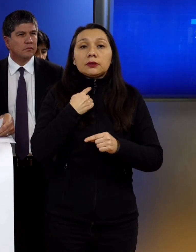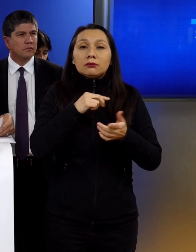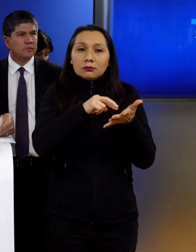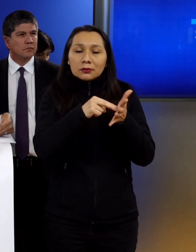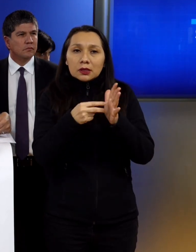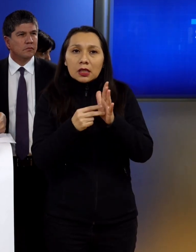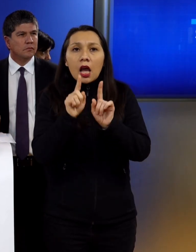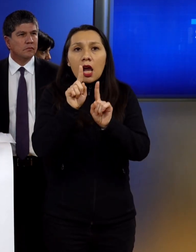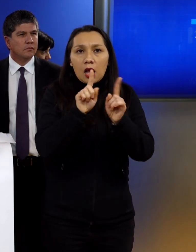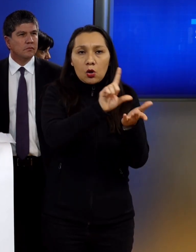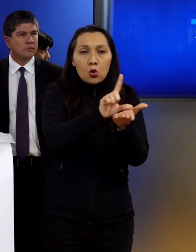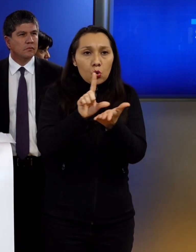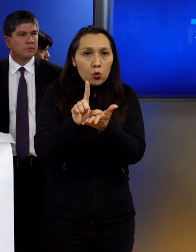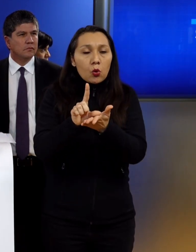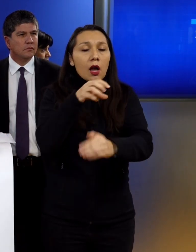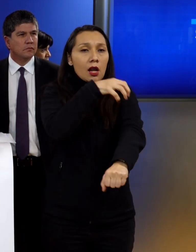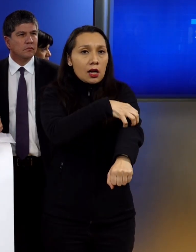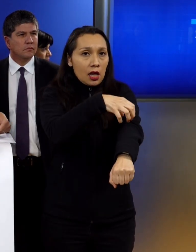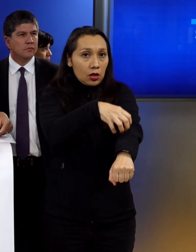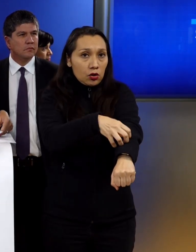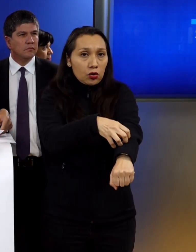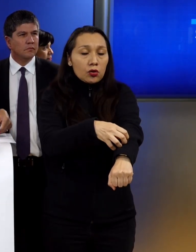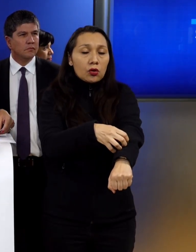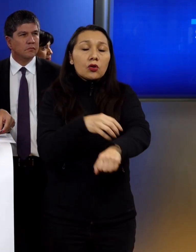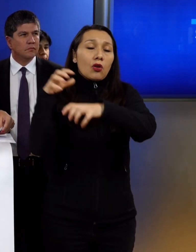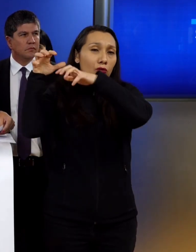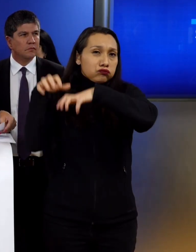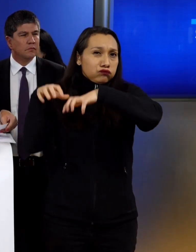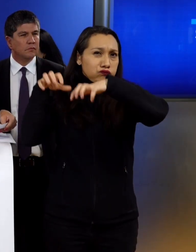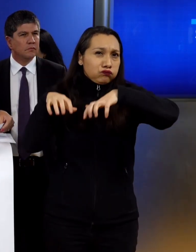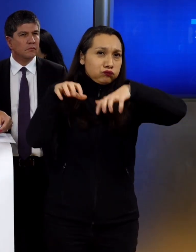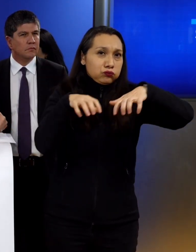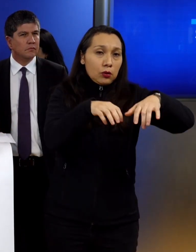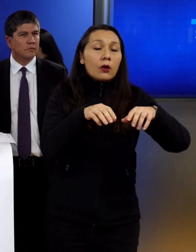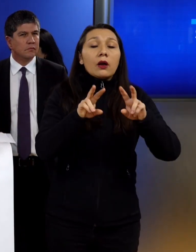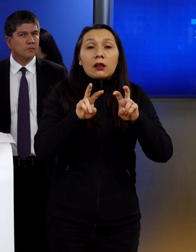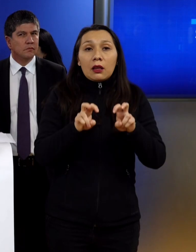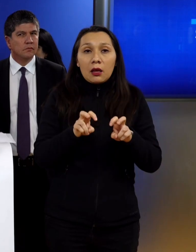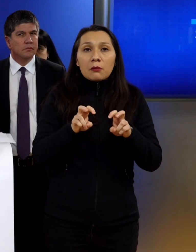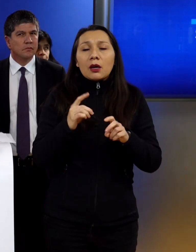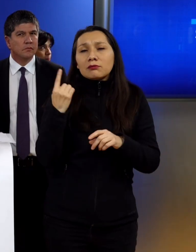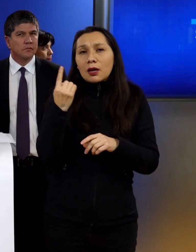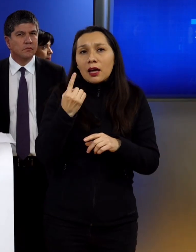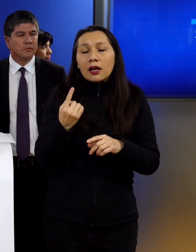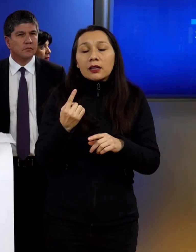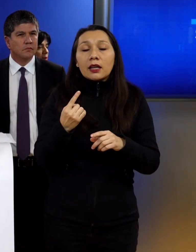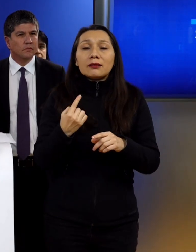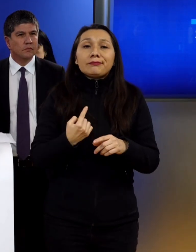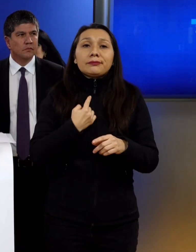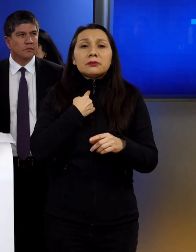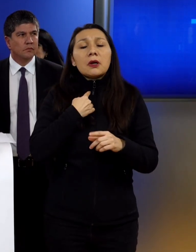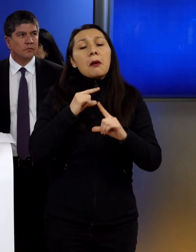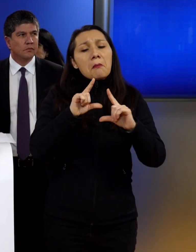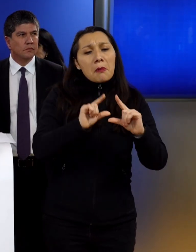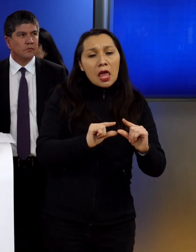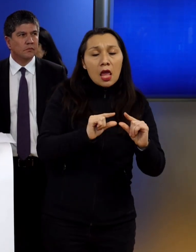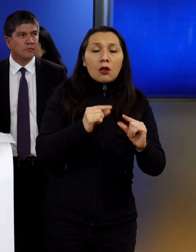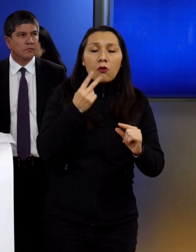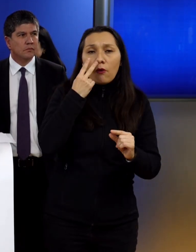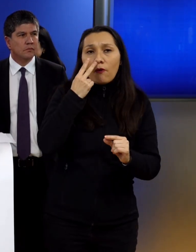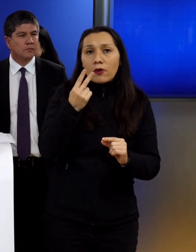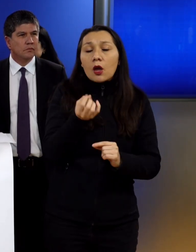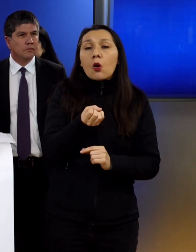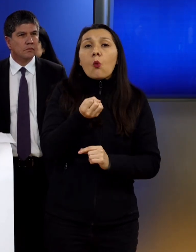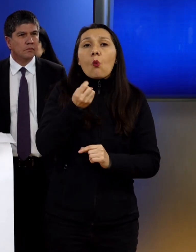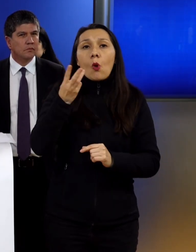en distintos lugares de las regiones del tramo que afectó este sistema frontal. En general son afectaciones bastante menores considerando